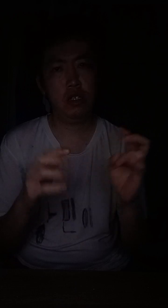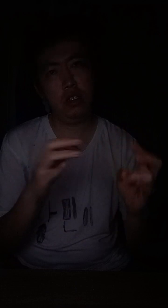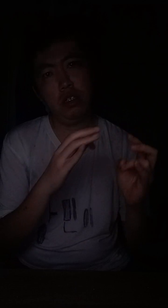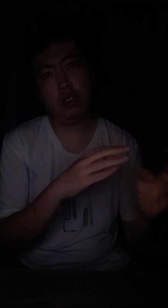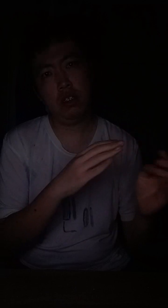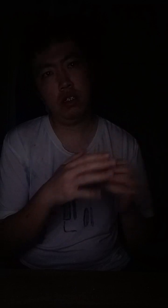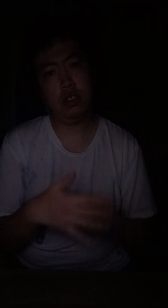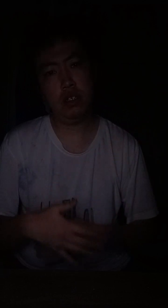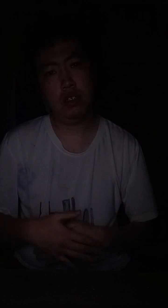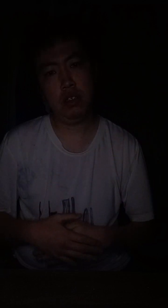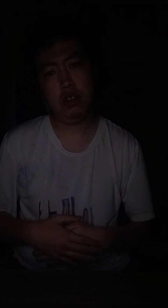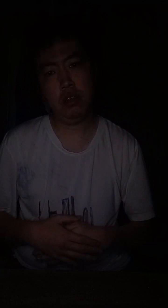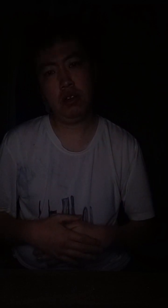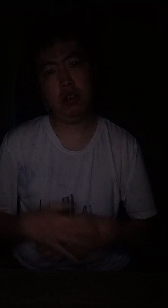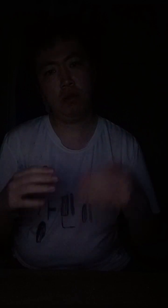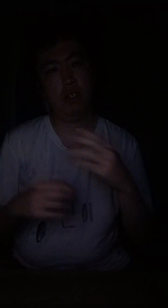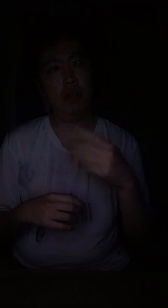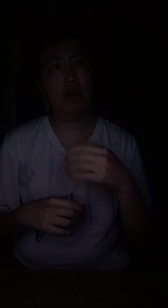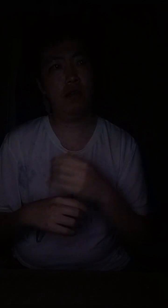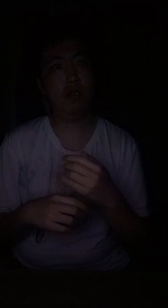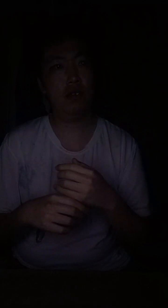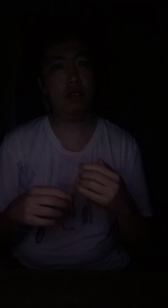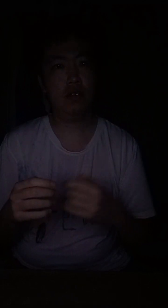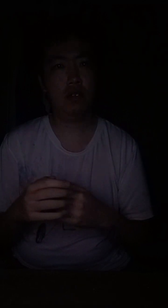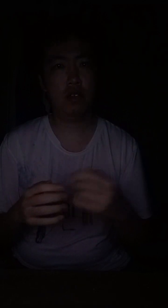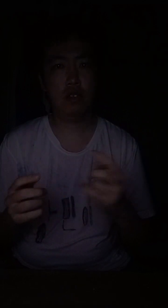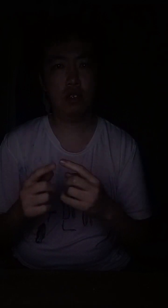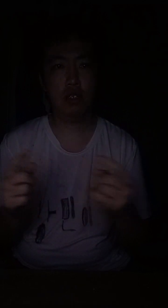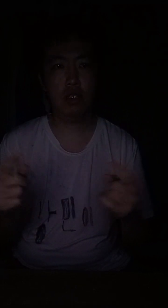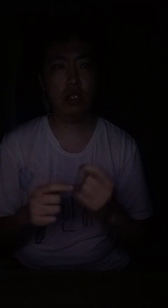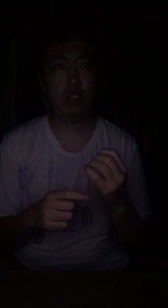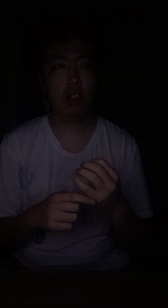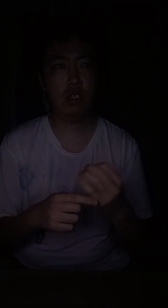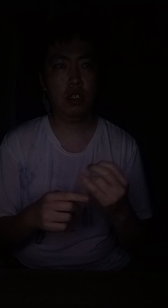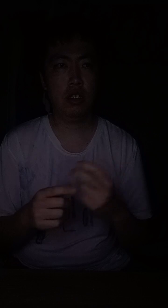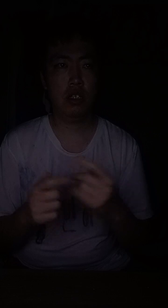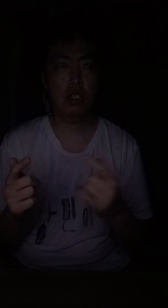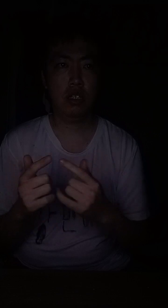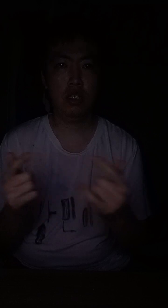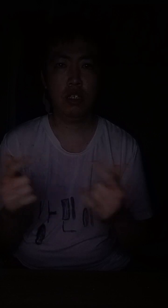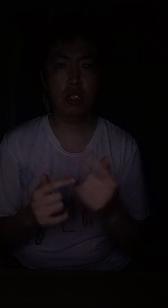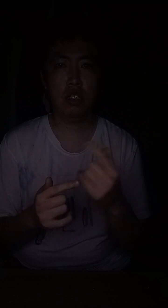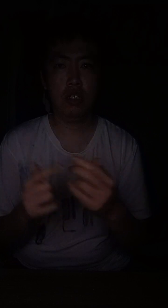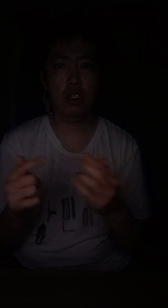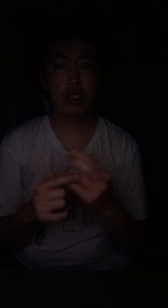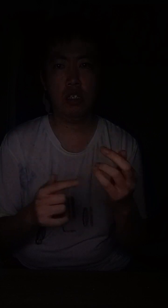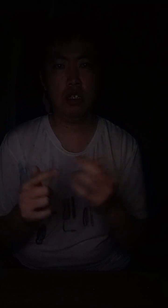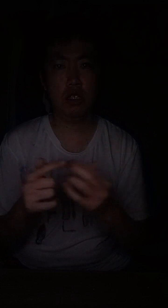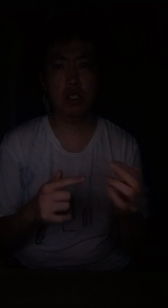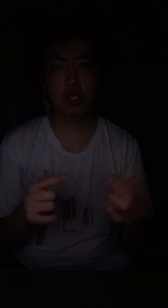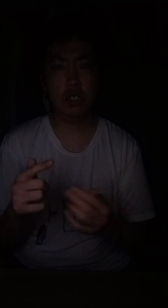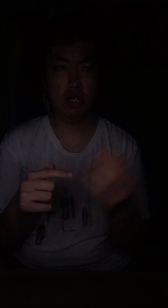당했습니다. 박장범 후보자 측은 교통법규 위반 지적을 엄중하고 겸허히 받아들이며 앞으로 이런